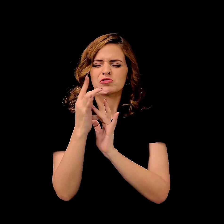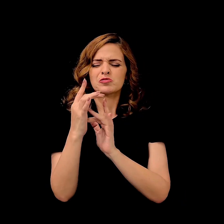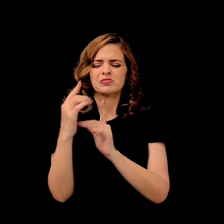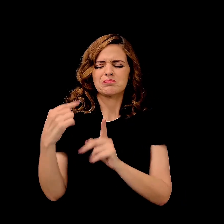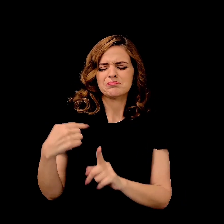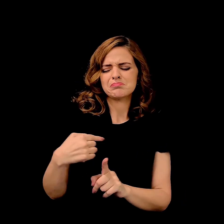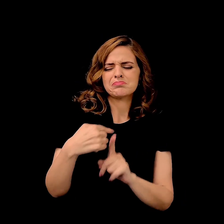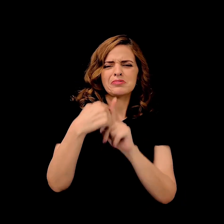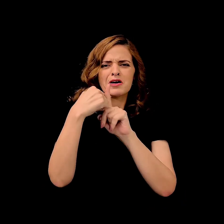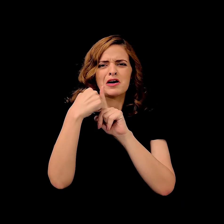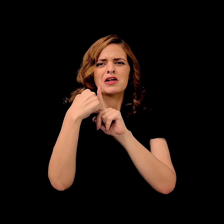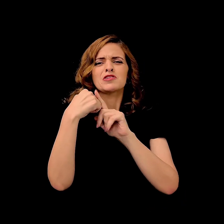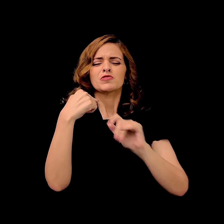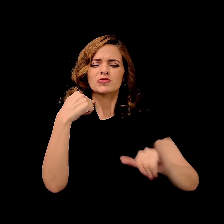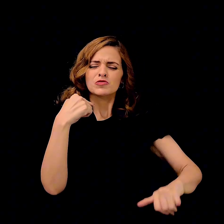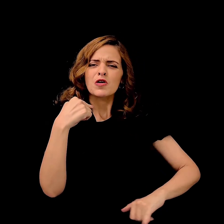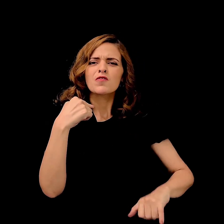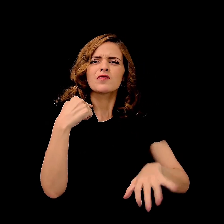padeceu, mas